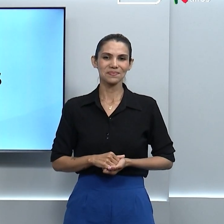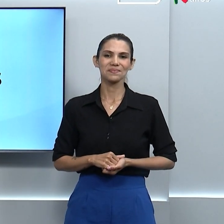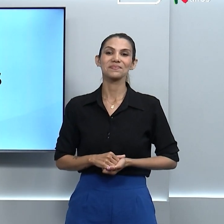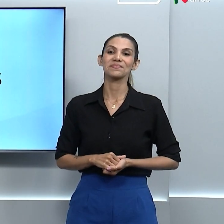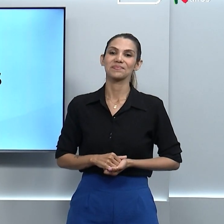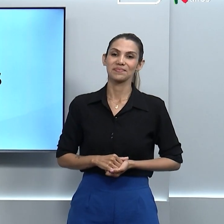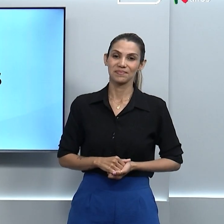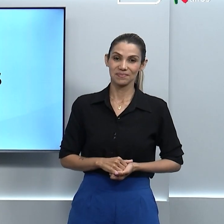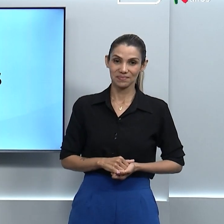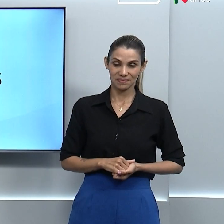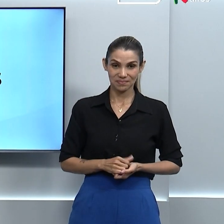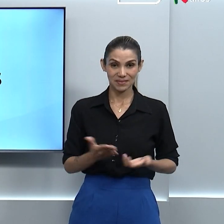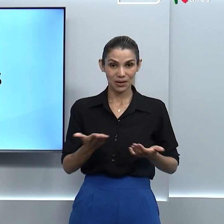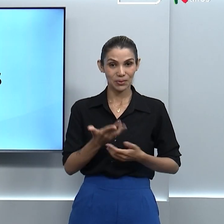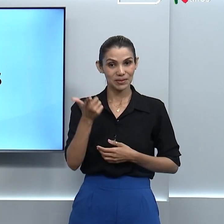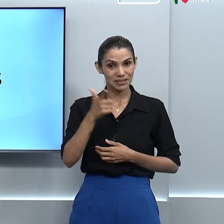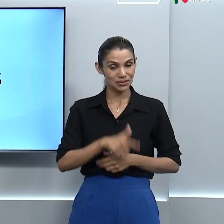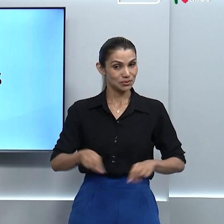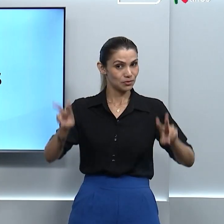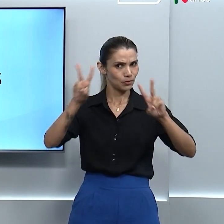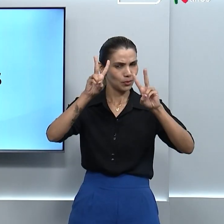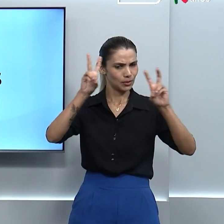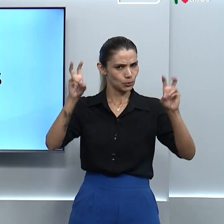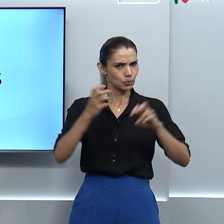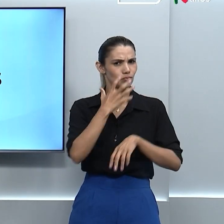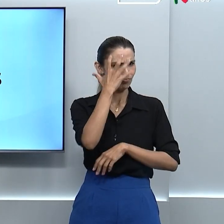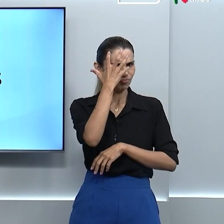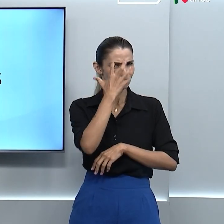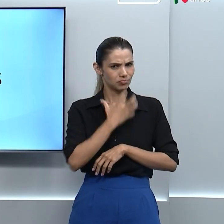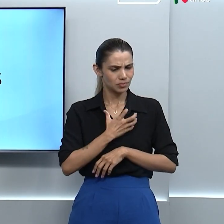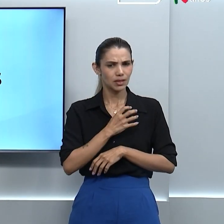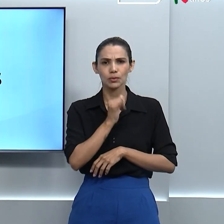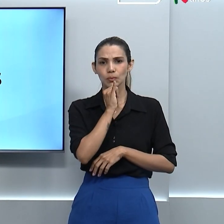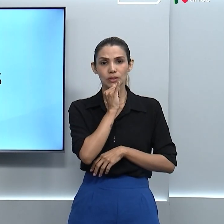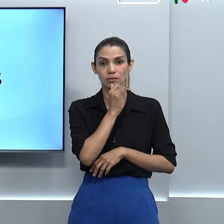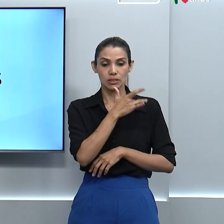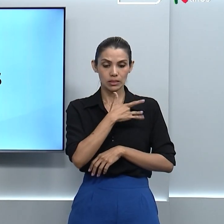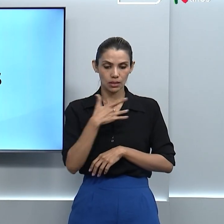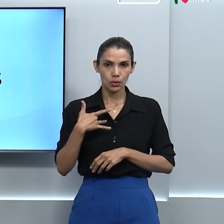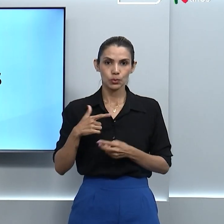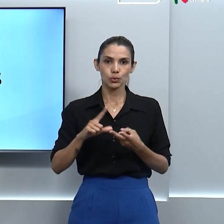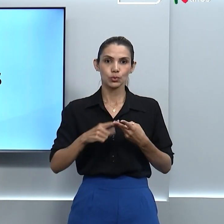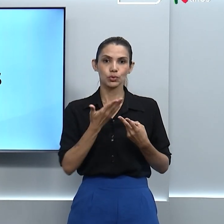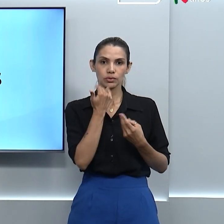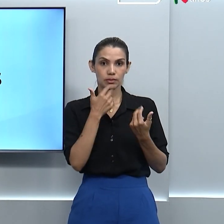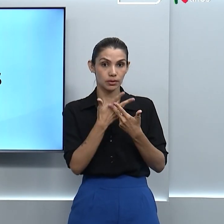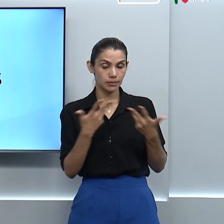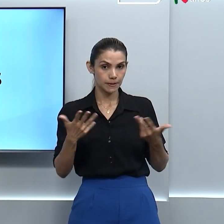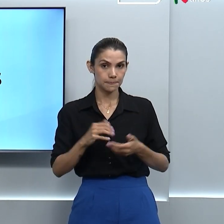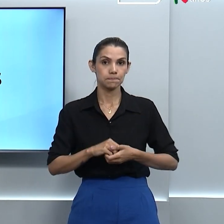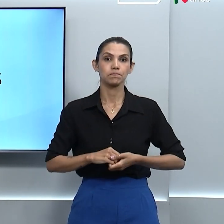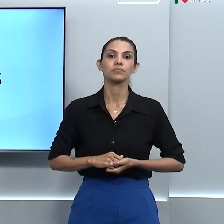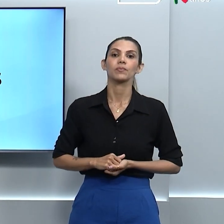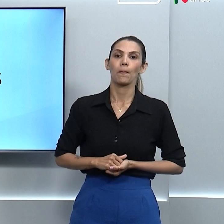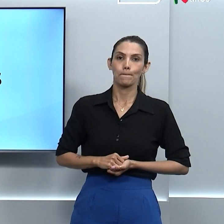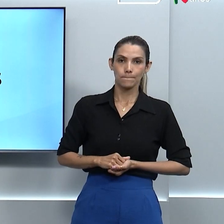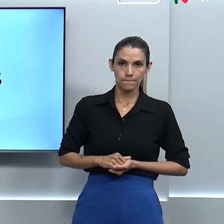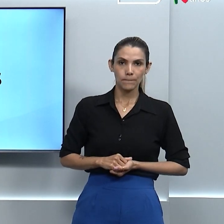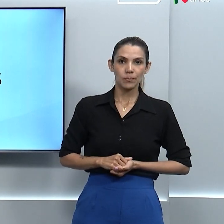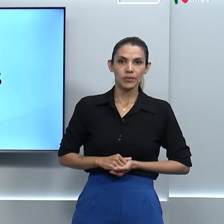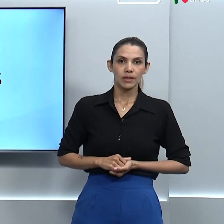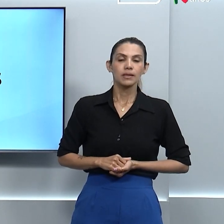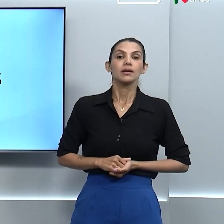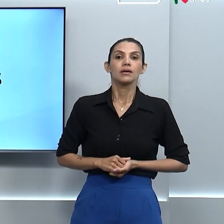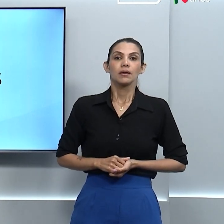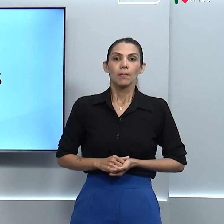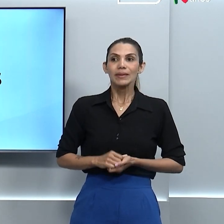Bom, e agora a gente volta a falar de assuntos mais sérios e a gente fala de saúde, alimentação agora. A quantidade de negócios